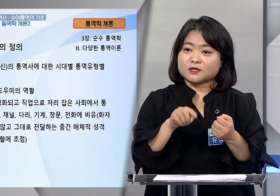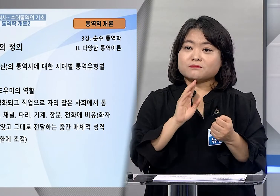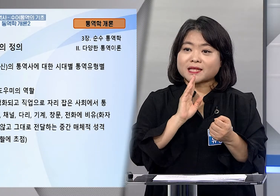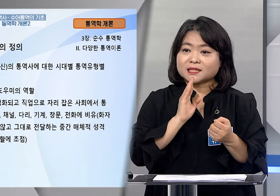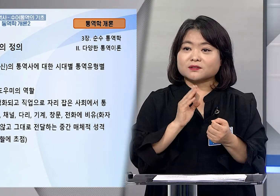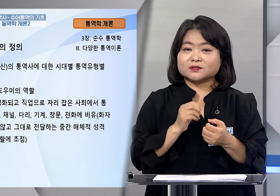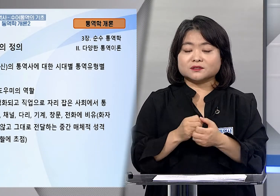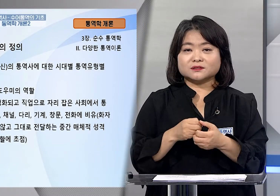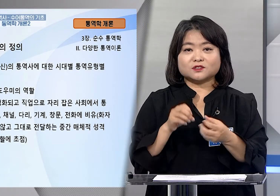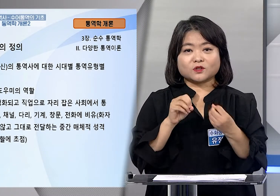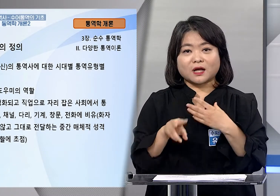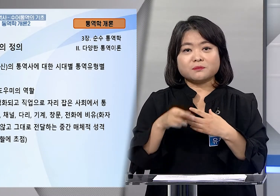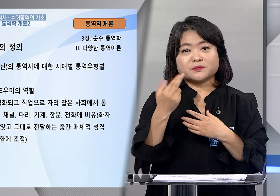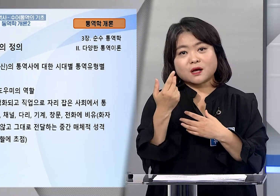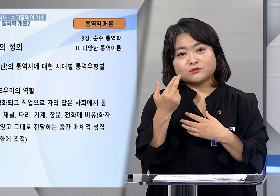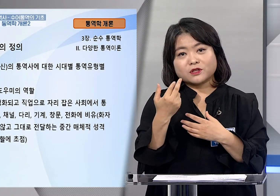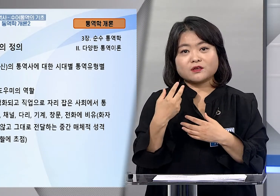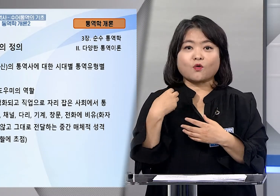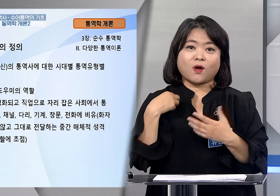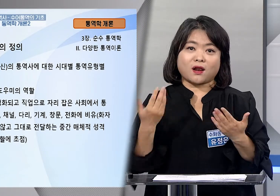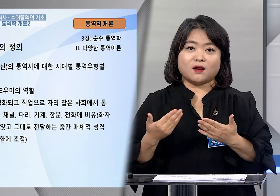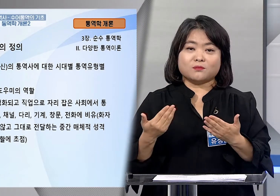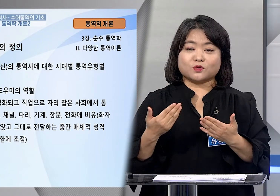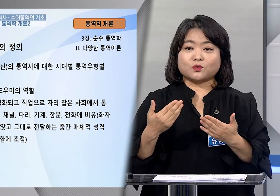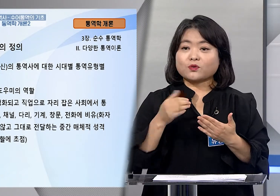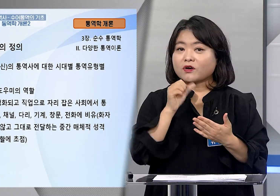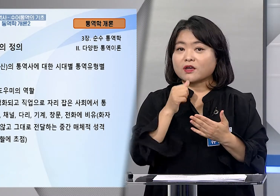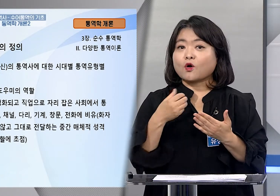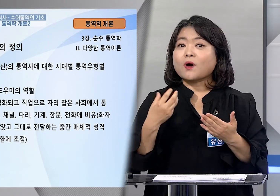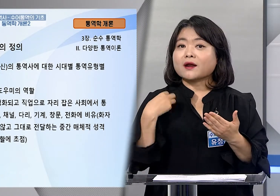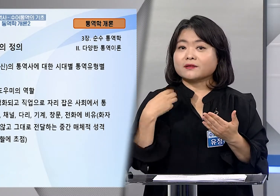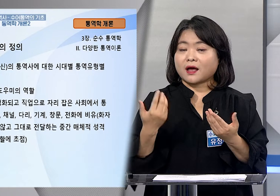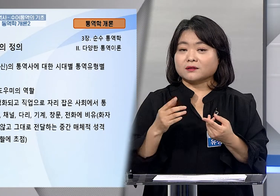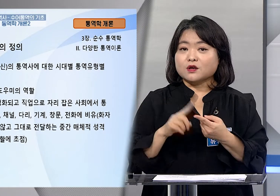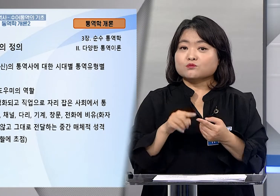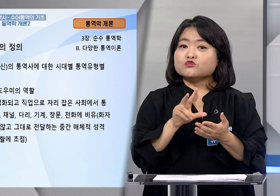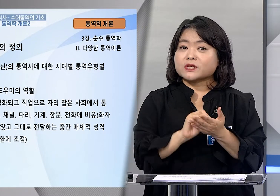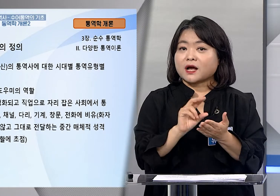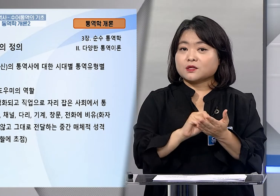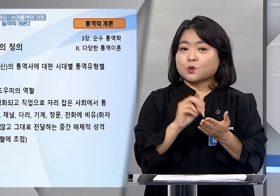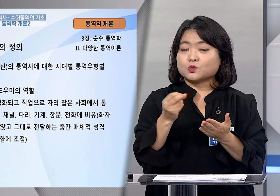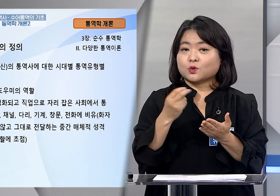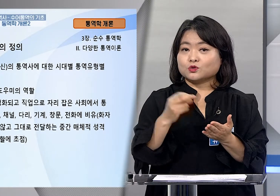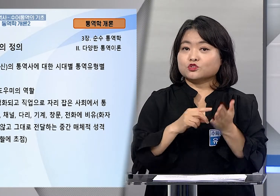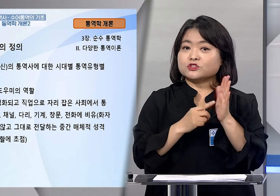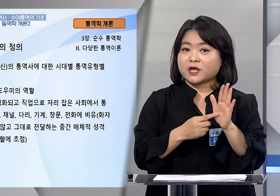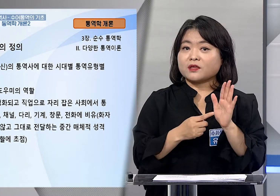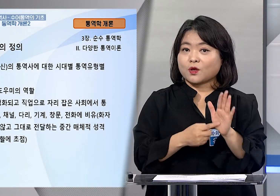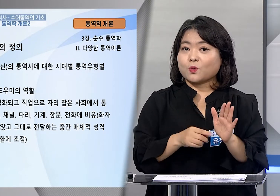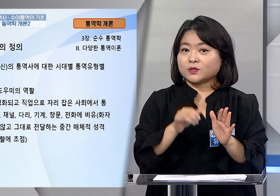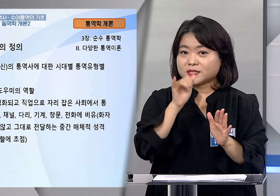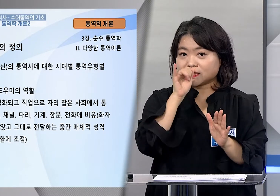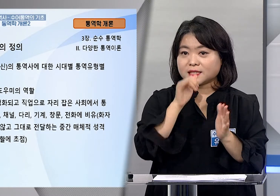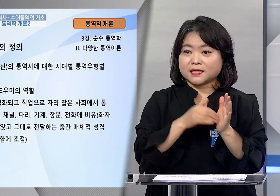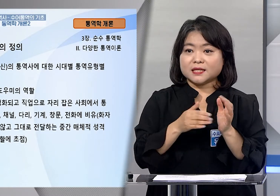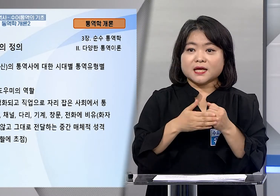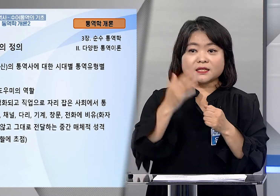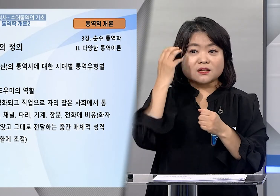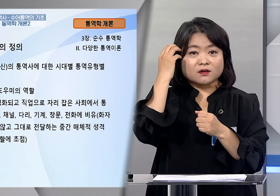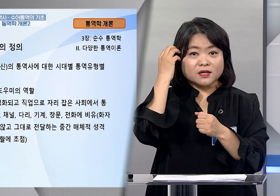맞는 것은 정답 창문의 역할, 통역의 역할에 대한 문제가 종종 출제되고 있으니 기억을